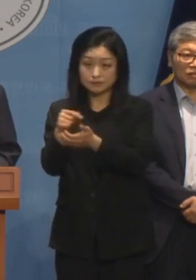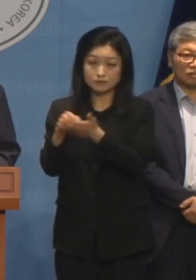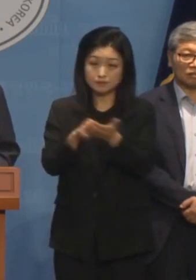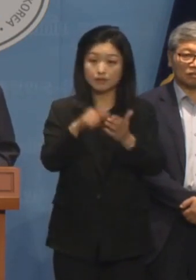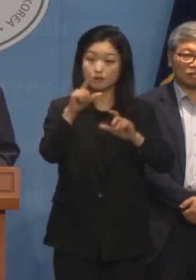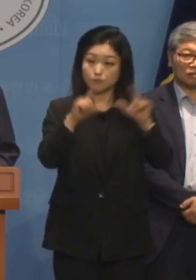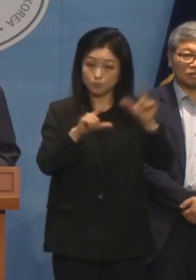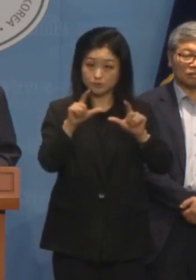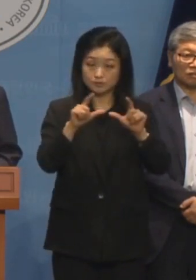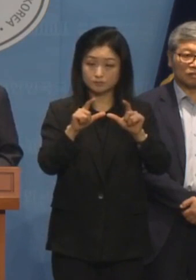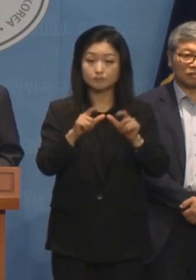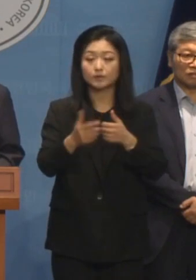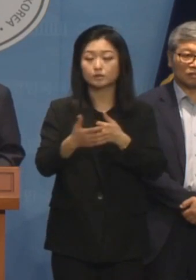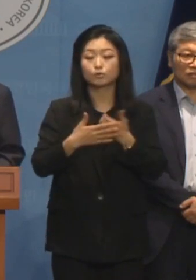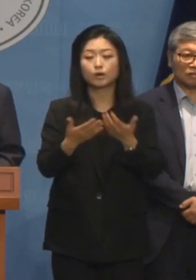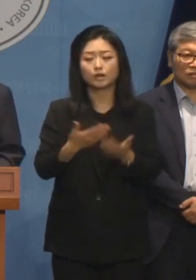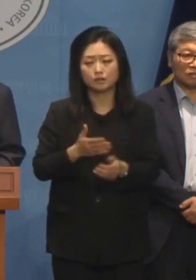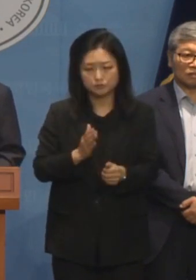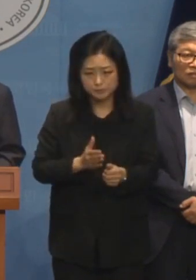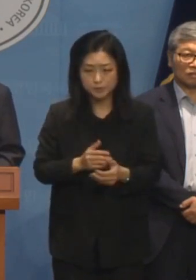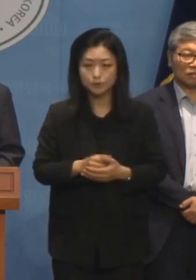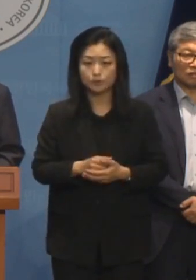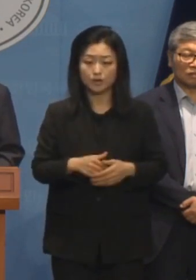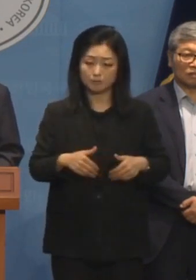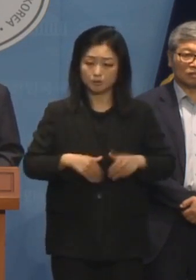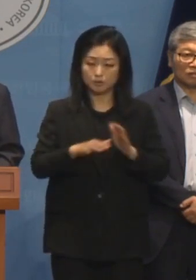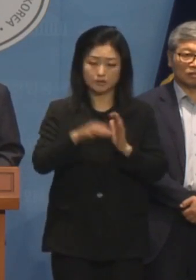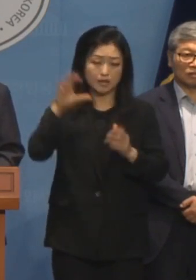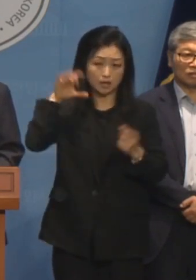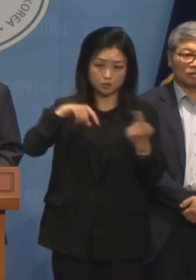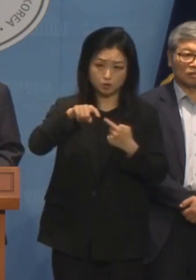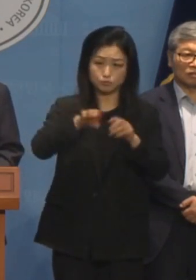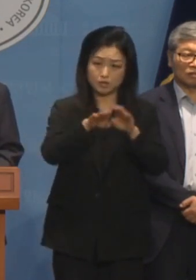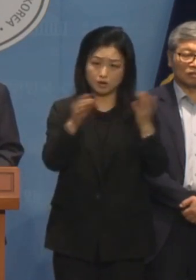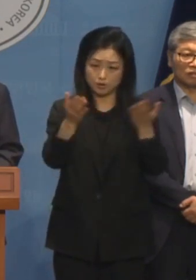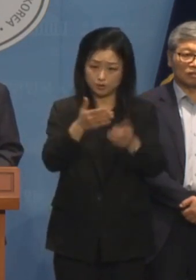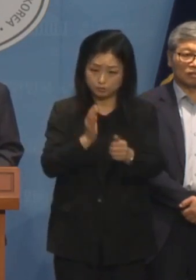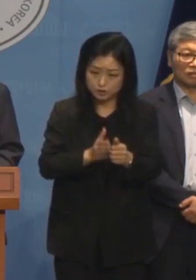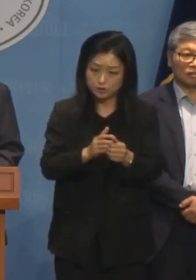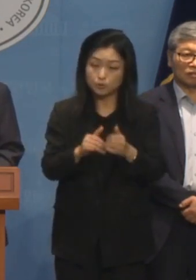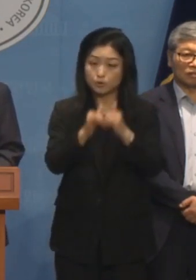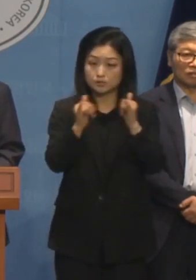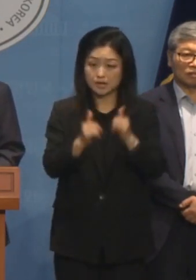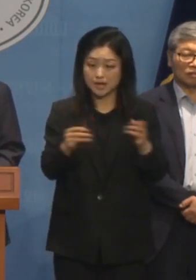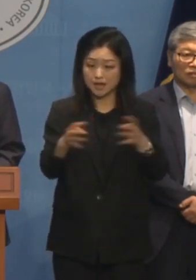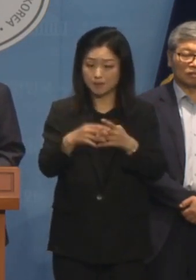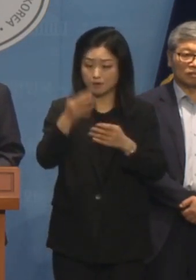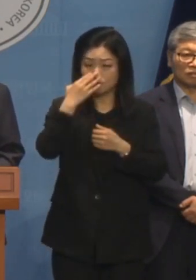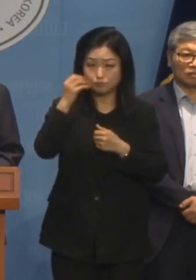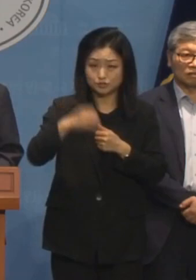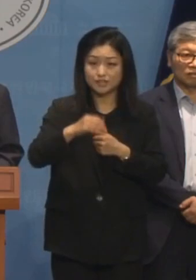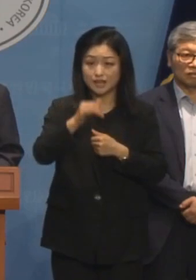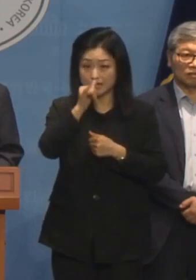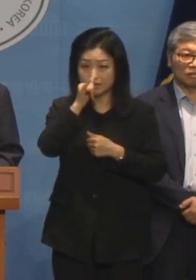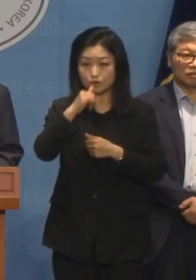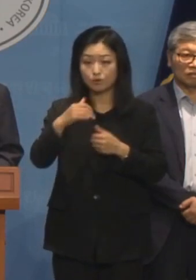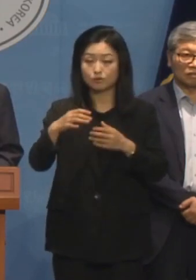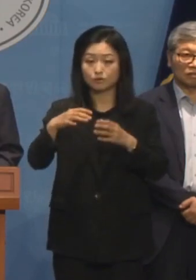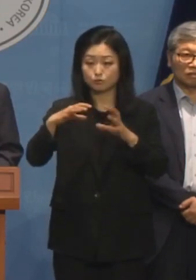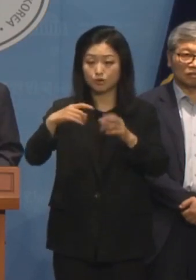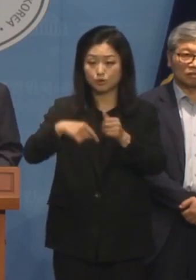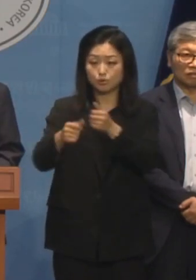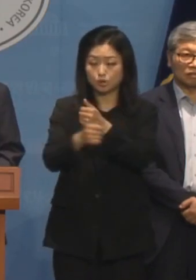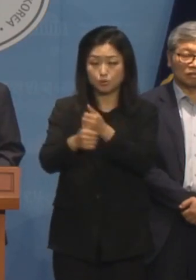현실을 직시해 주십시오. 필요하면 국회 청문회 등을 통해 사회적 합의를 무시해온 지금까지의 과정을